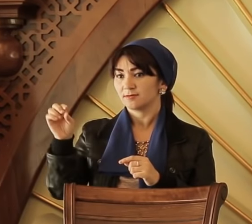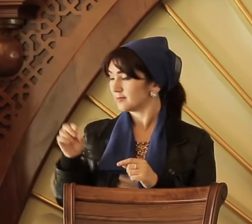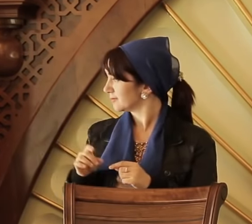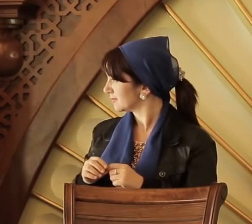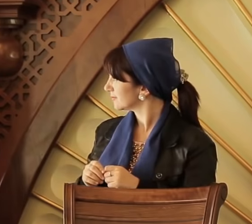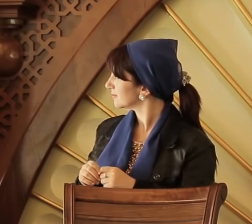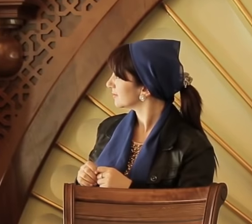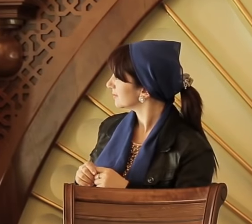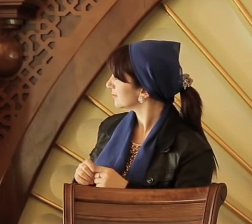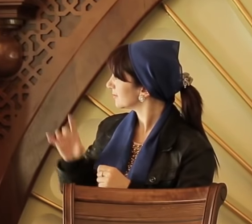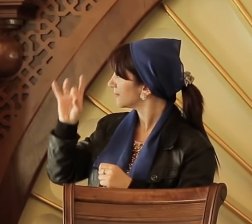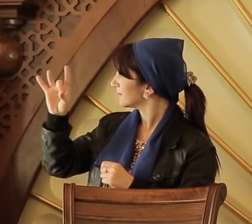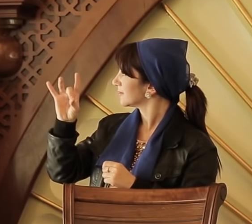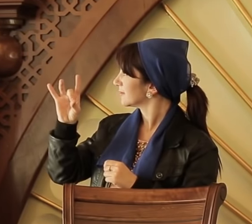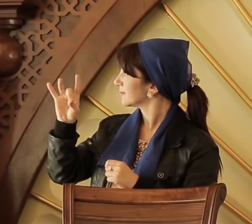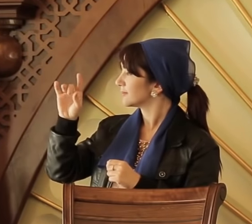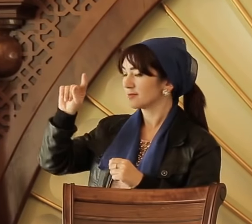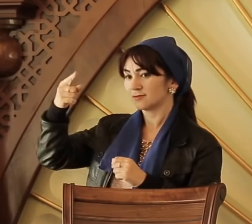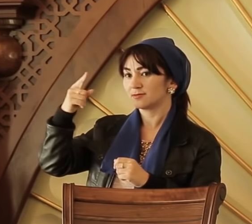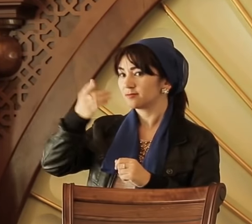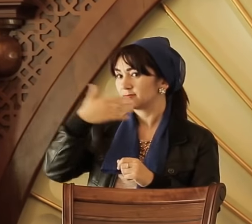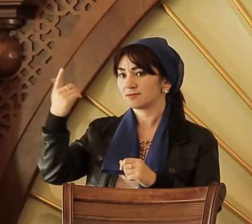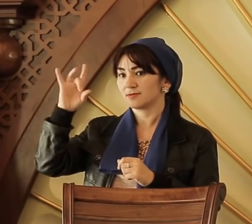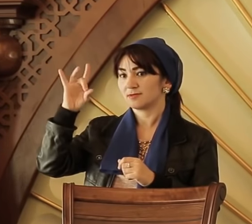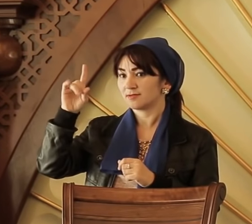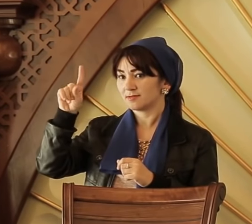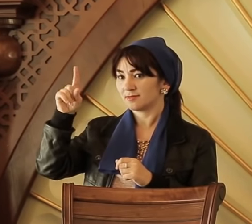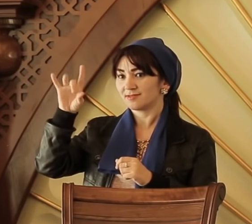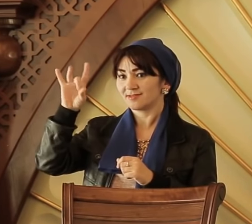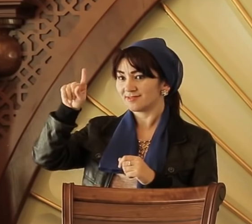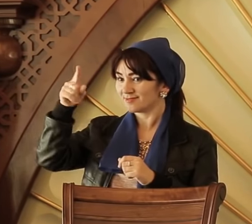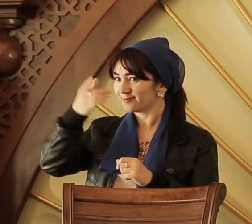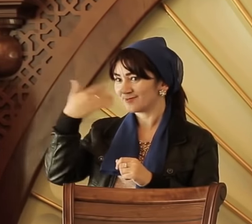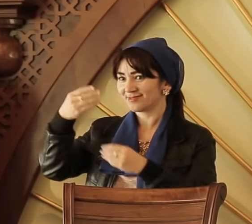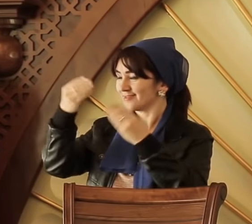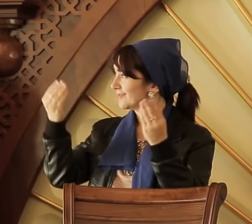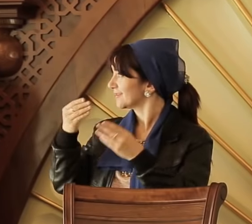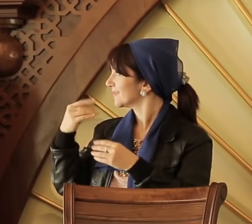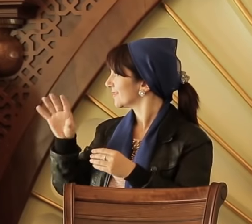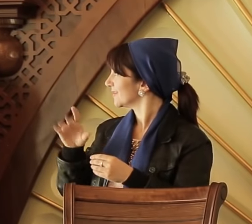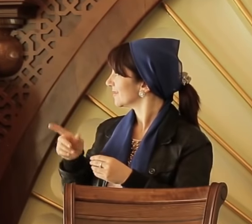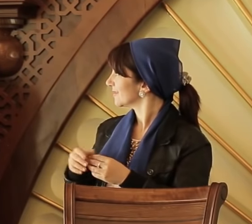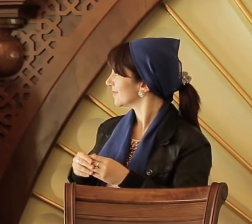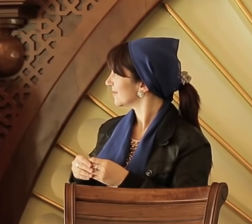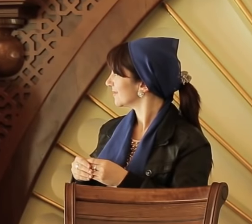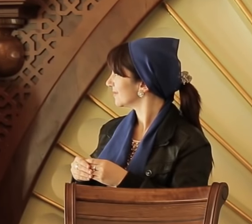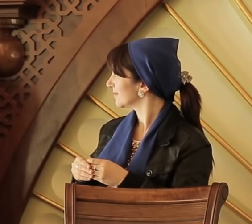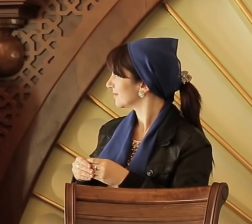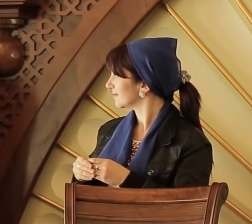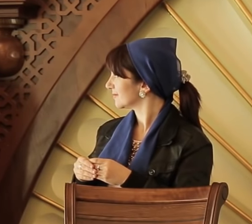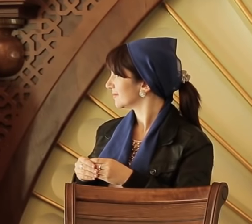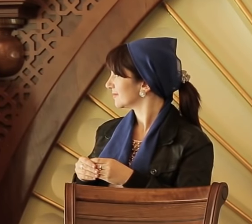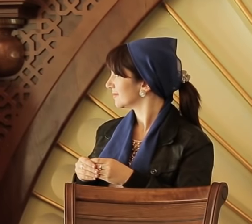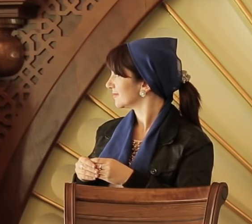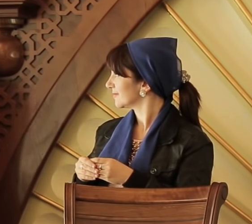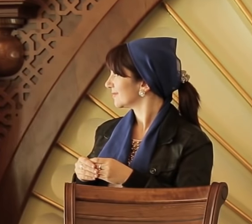bu yerda. R nuqtasi bo'lmasa piyola sotib olmaydi agarlar. Hozir ustalarim savol bo'lgani uchun nuqta